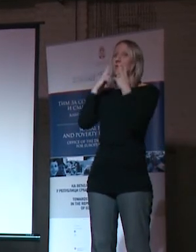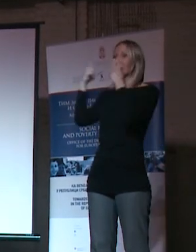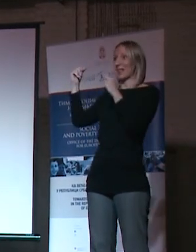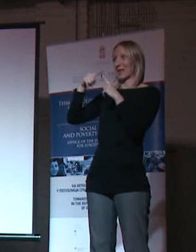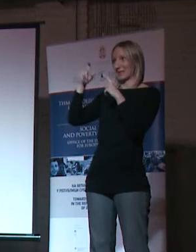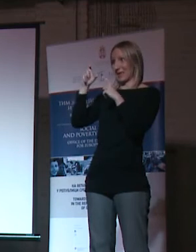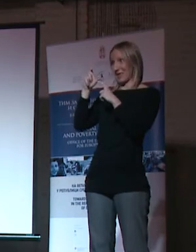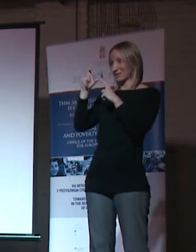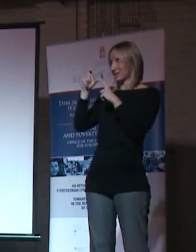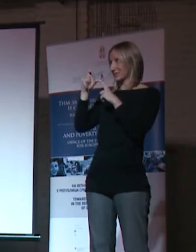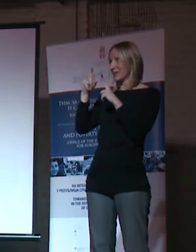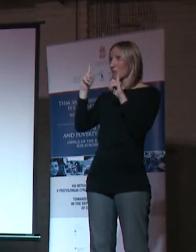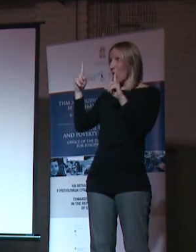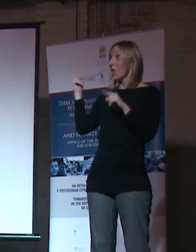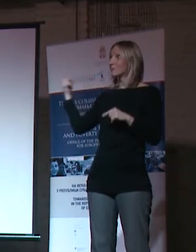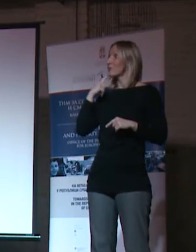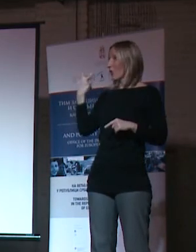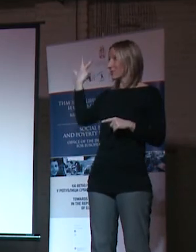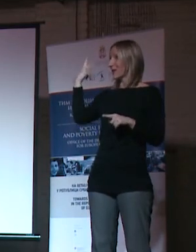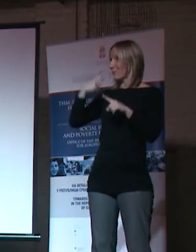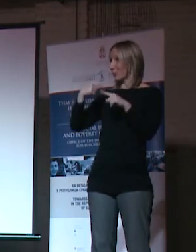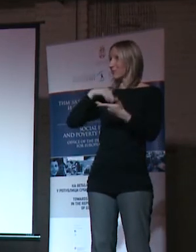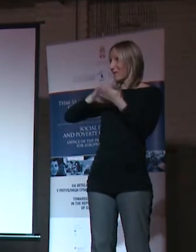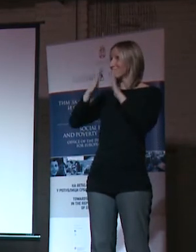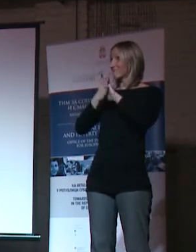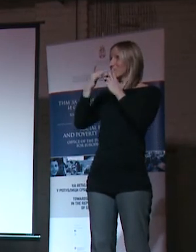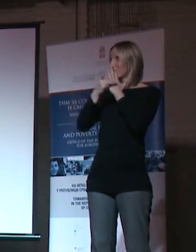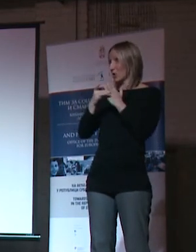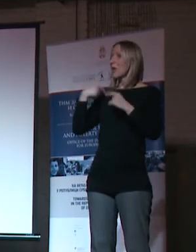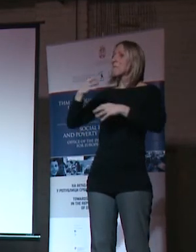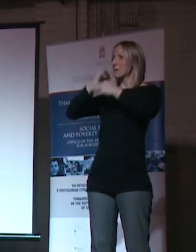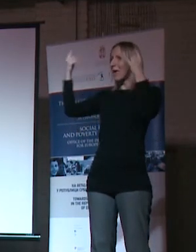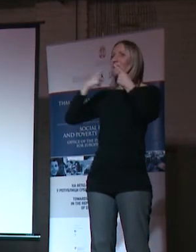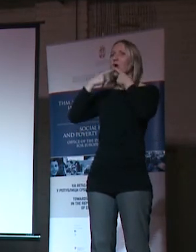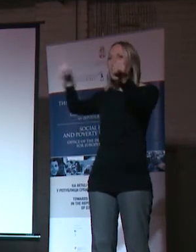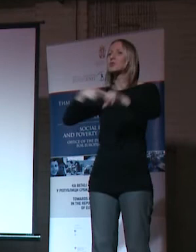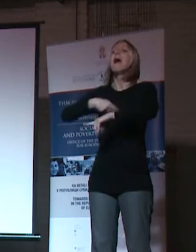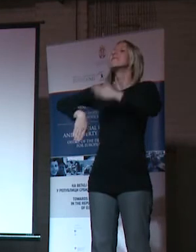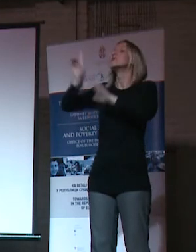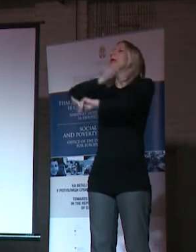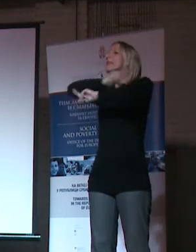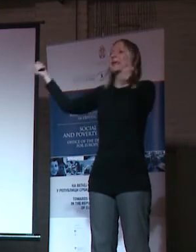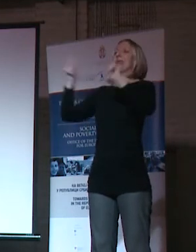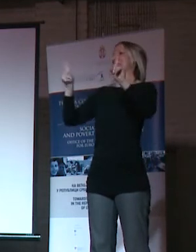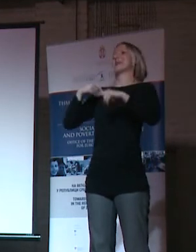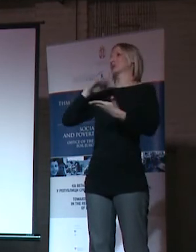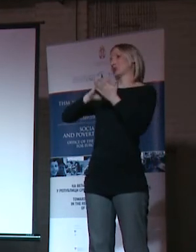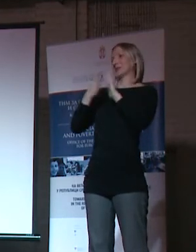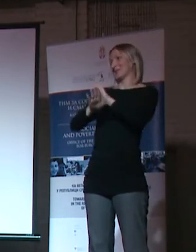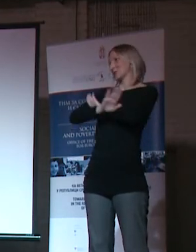Na onu opasku da sam se 3 puta ženio, evo javno izjavljujem da više nikada neću, obećavam.